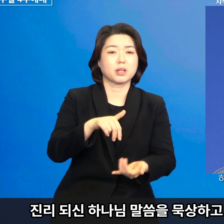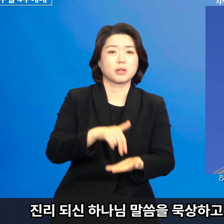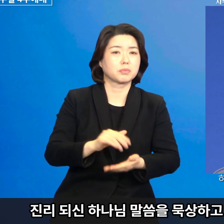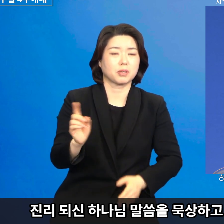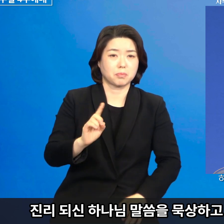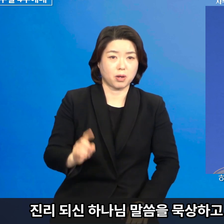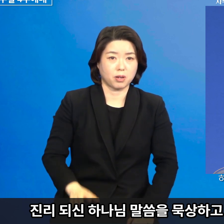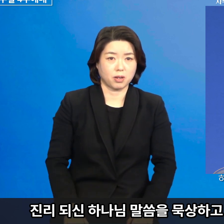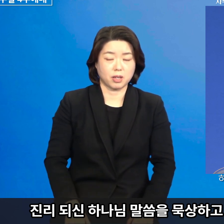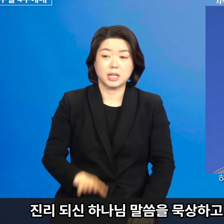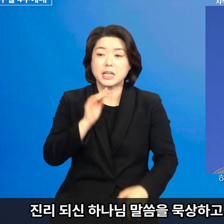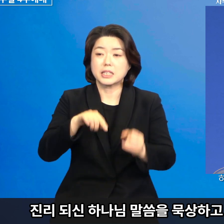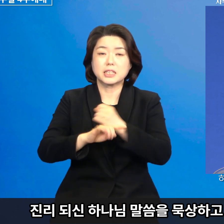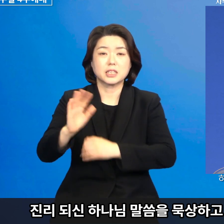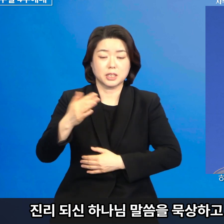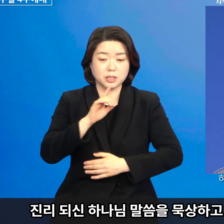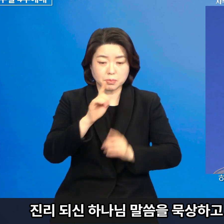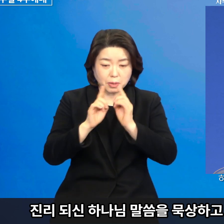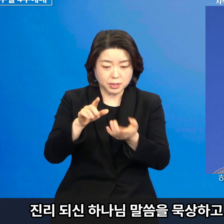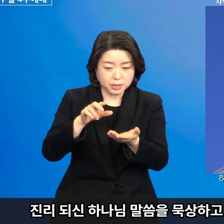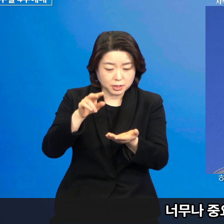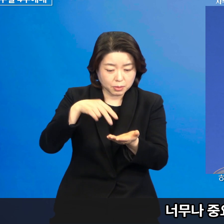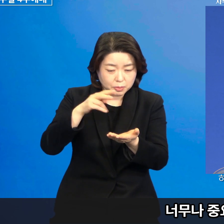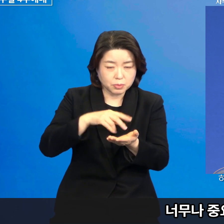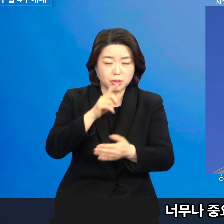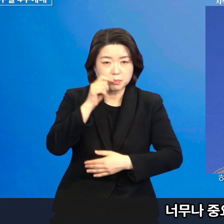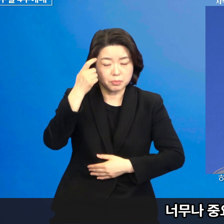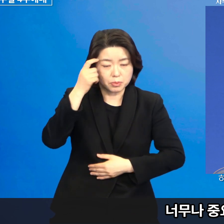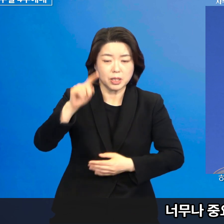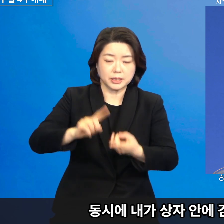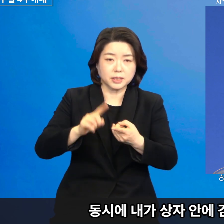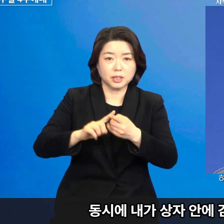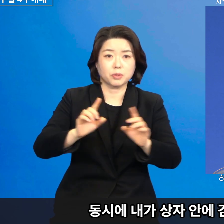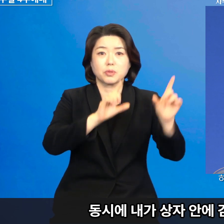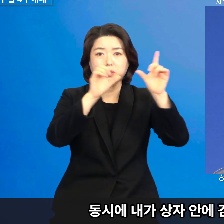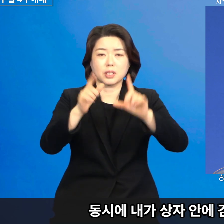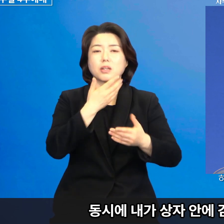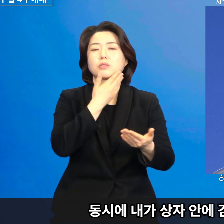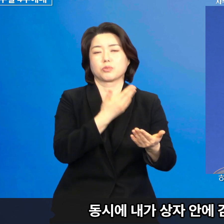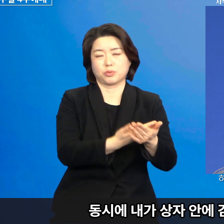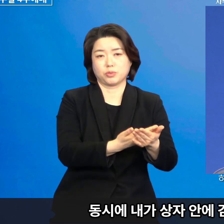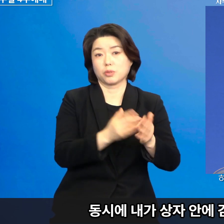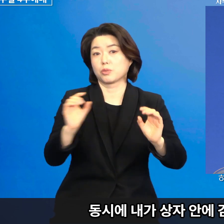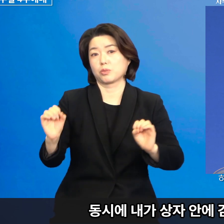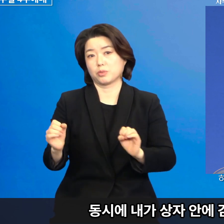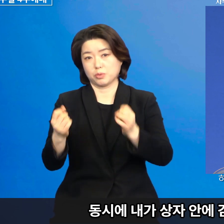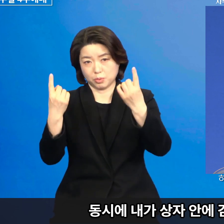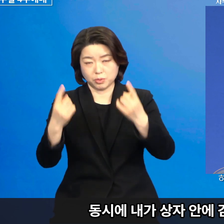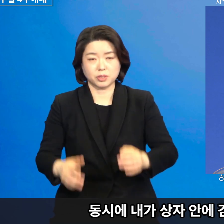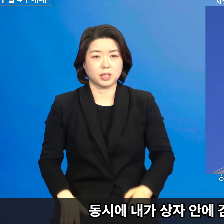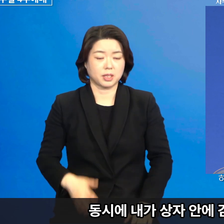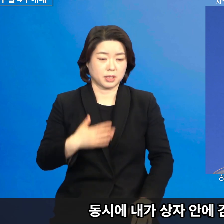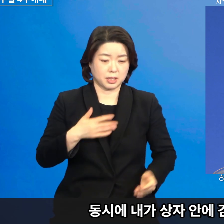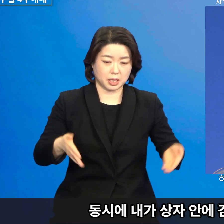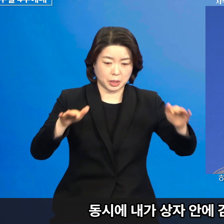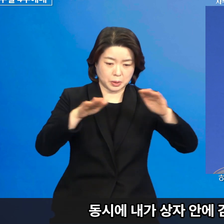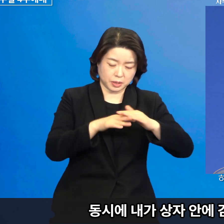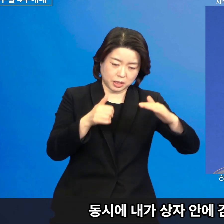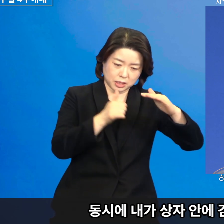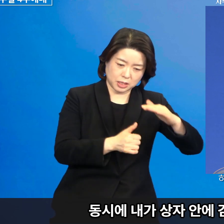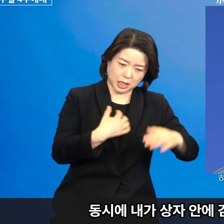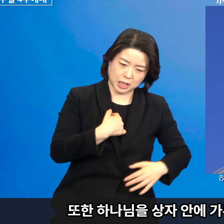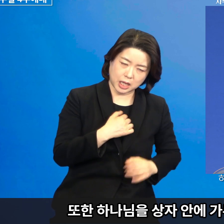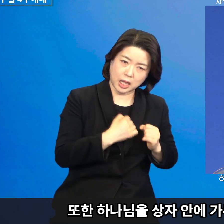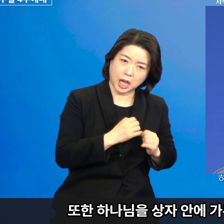묵상하고 그 말씀을 선포하고 살아내는 것 너무나 중요합니다. 동시에 내가 상자 안에 갇혀 있는 것은